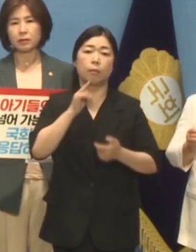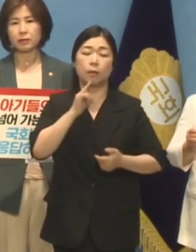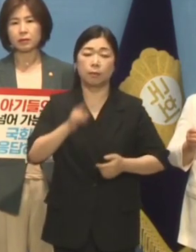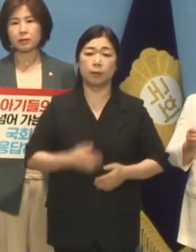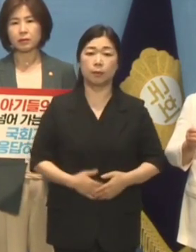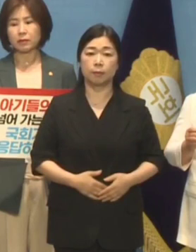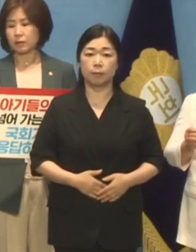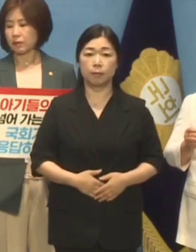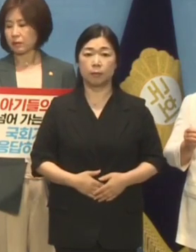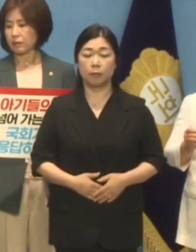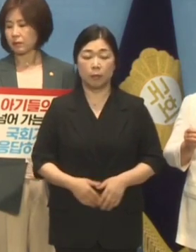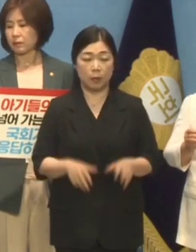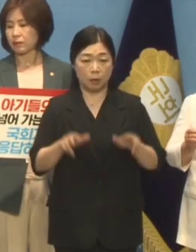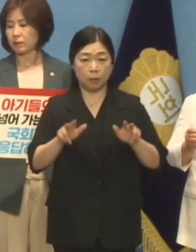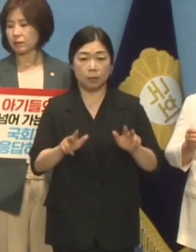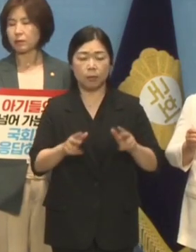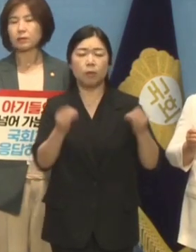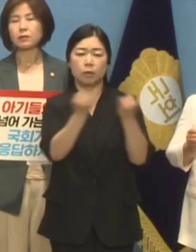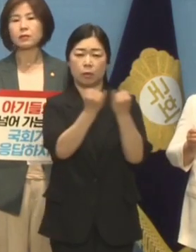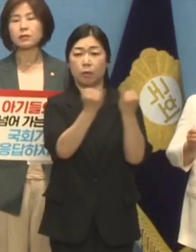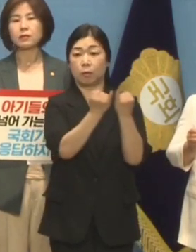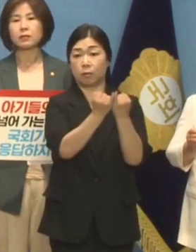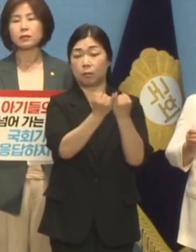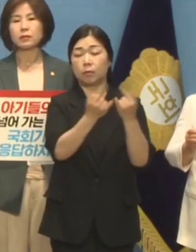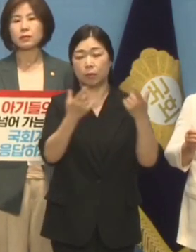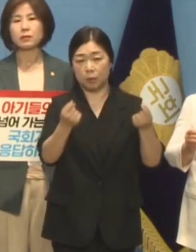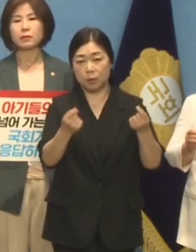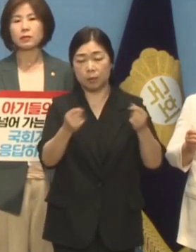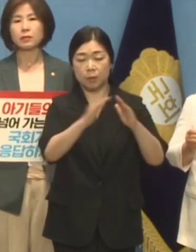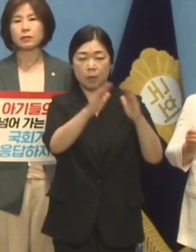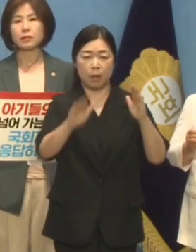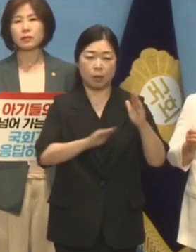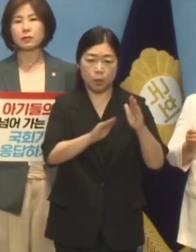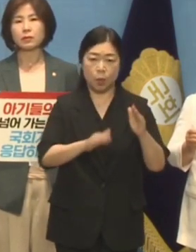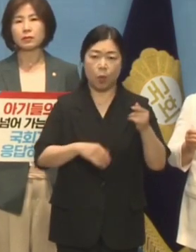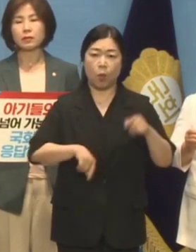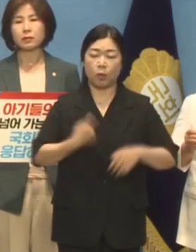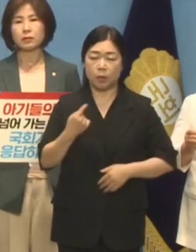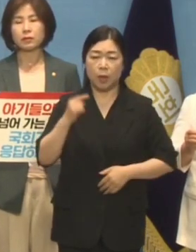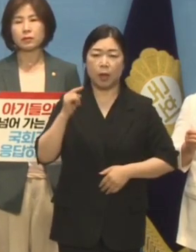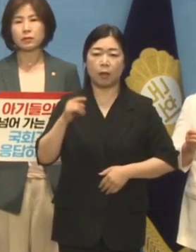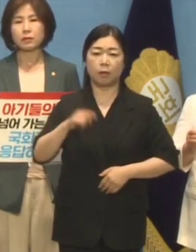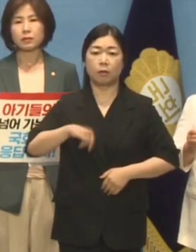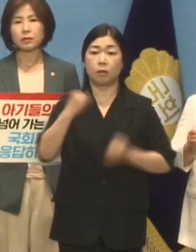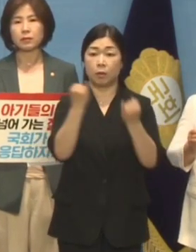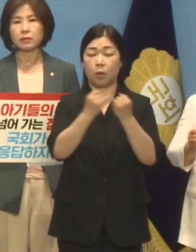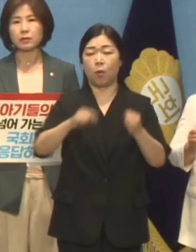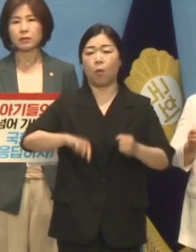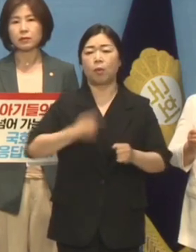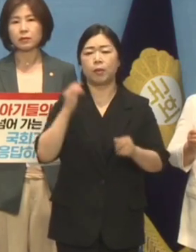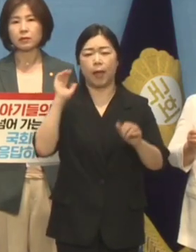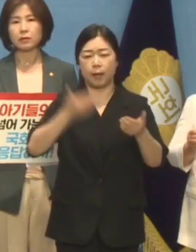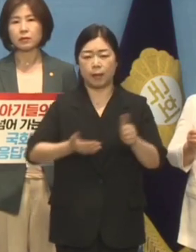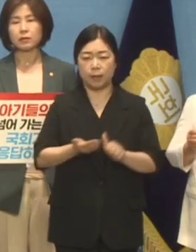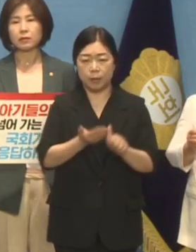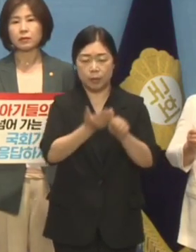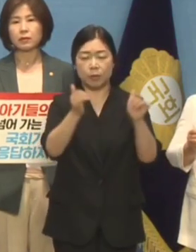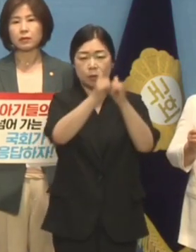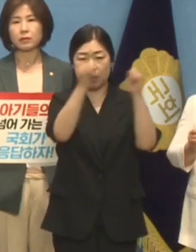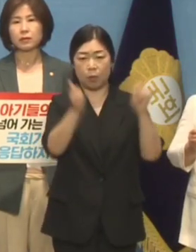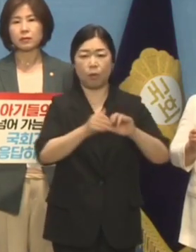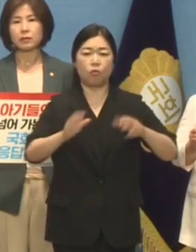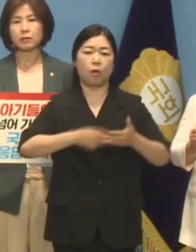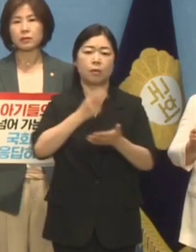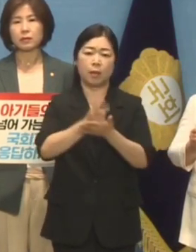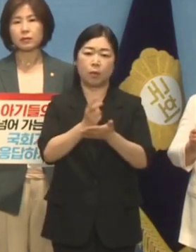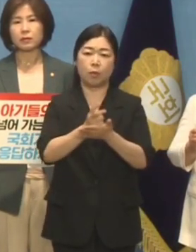합니다. 이제 여성이 한 가족 부모가 아기를 키울 수 있는 그런 사회, 그런 국가